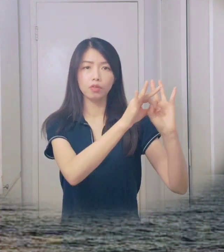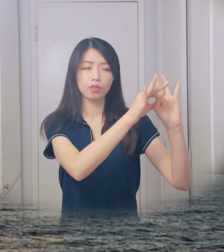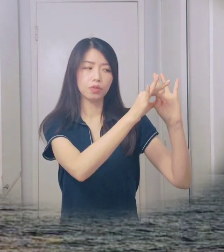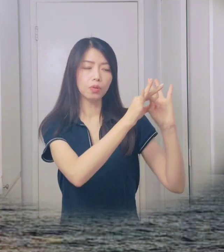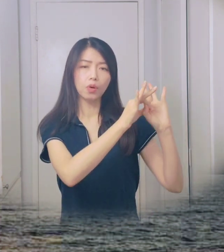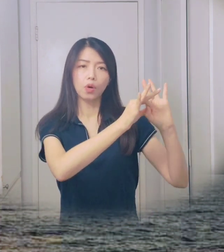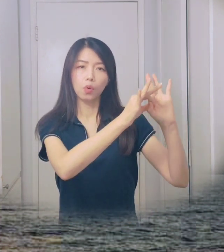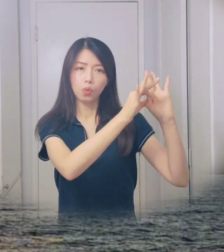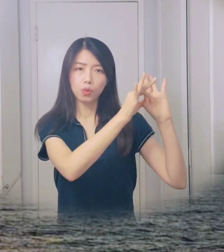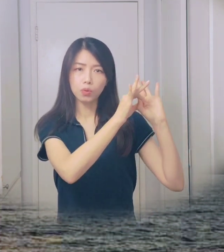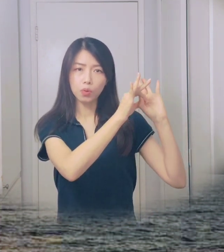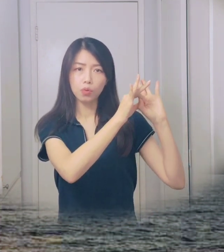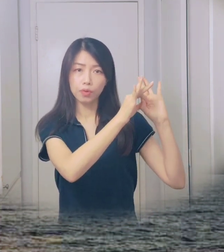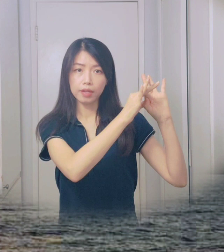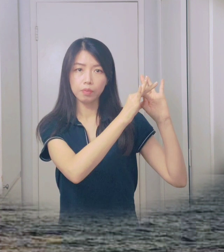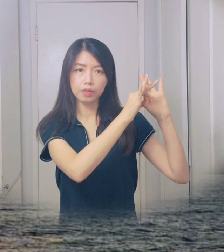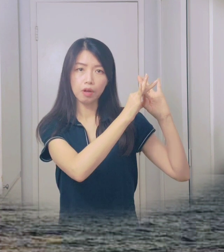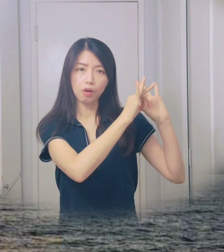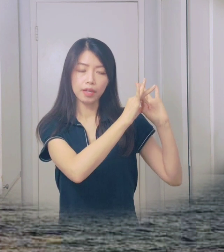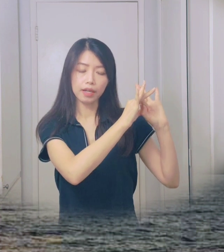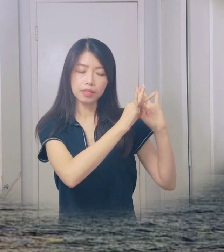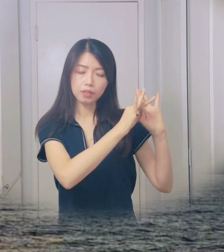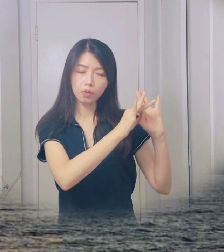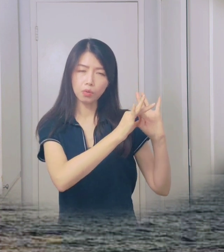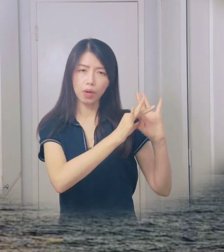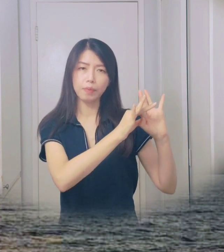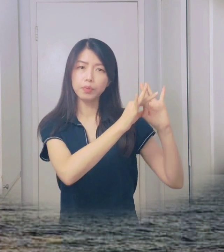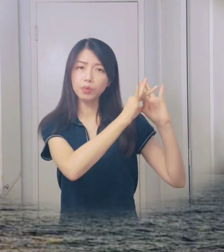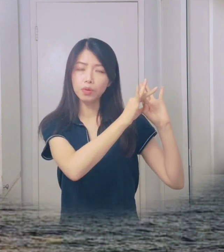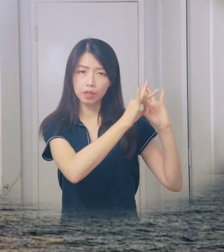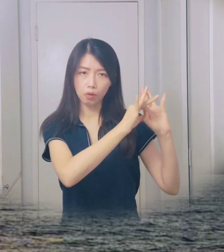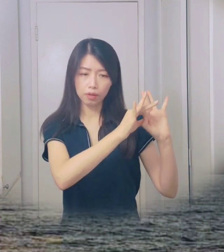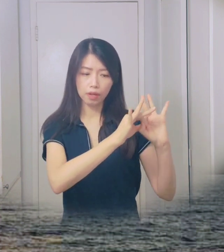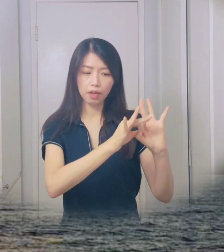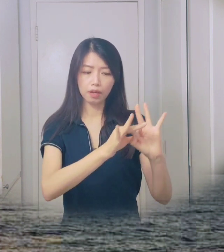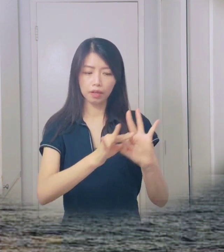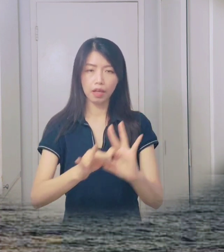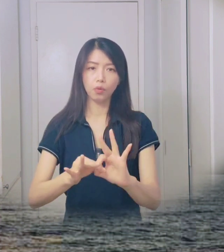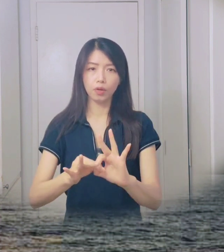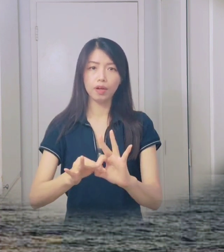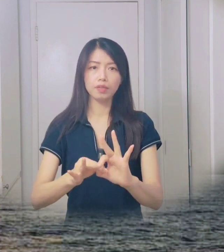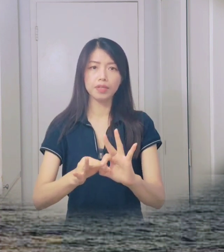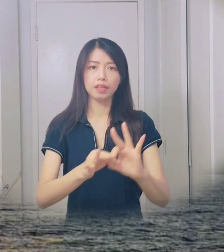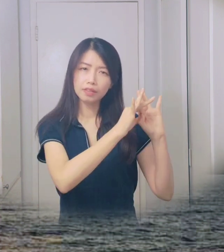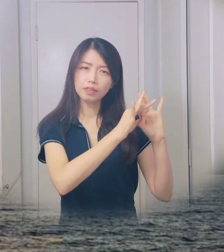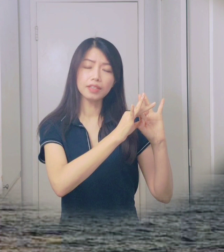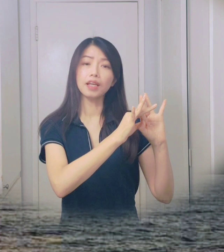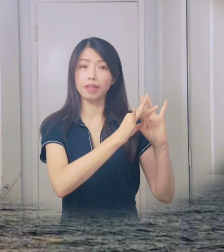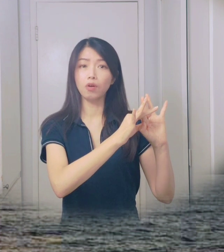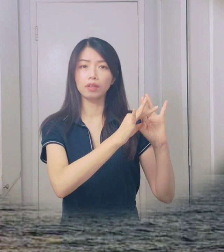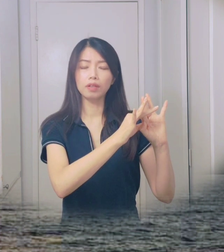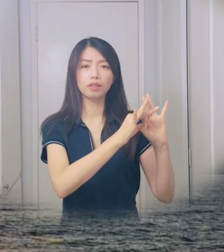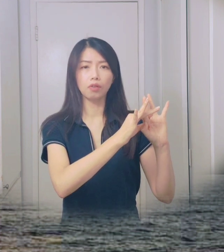고리를 걸어주시고 오른쪽 위에서부터 약간 사선으로 앞으로 이렇게 내려온다고 생각하시면 되는데,